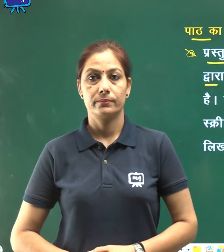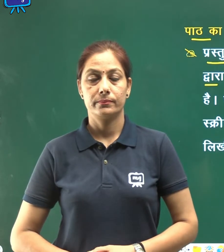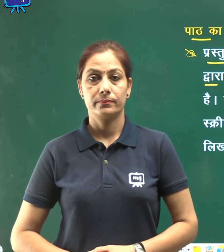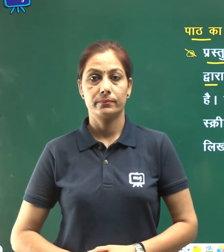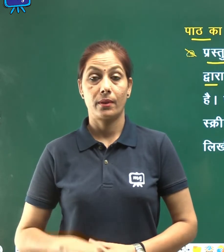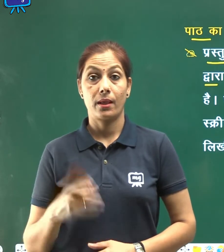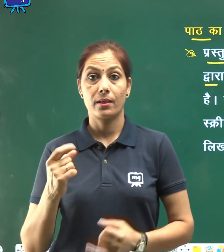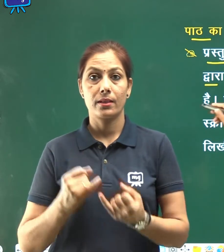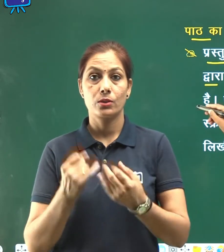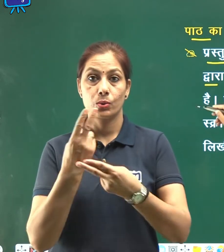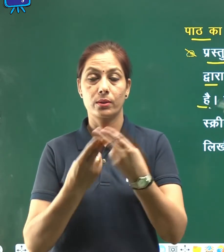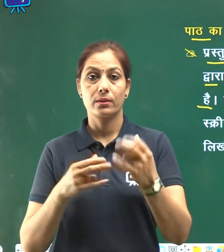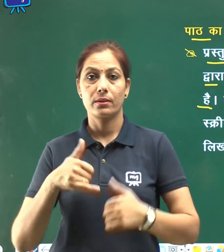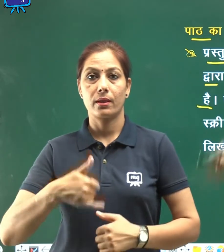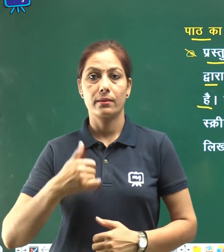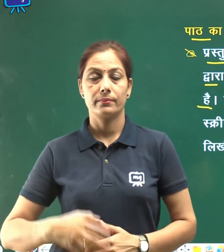एक पटकथा है।